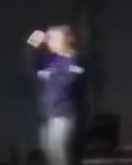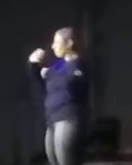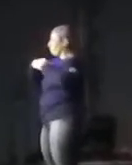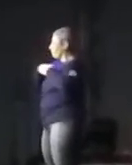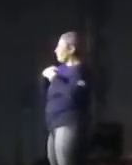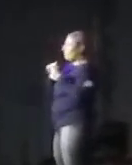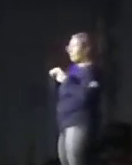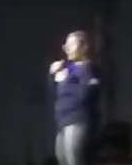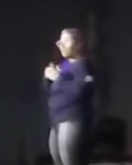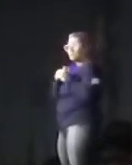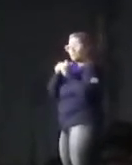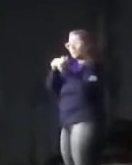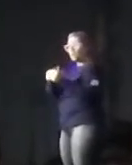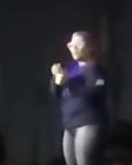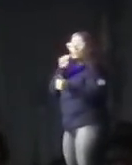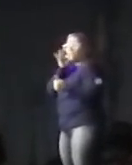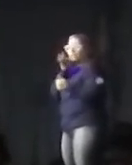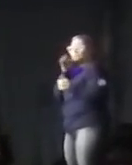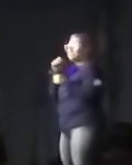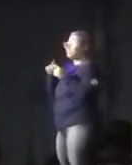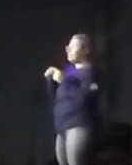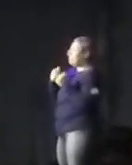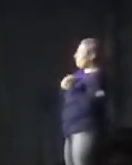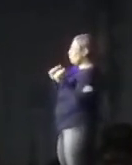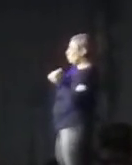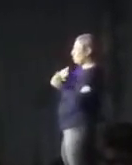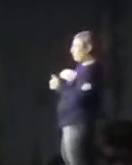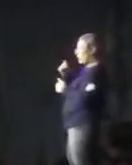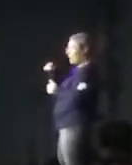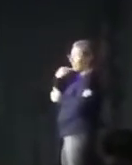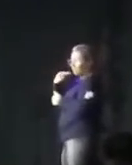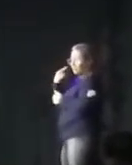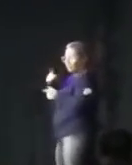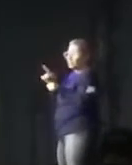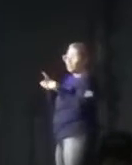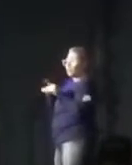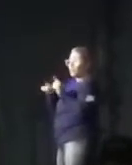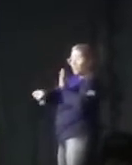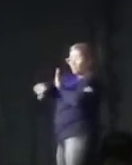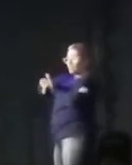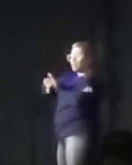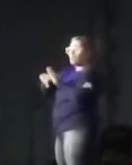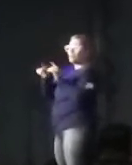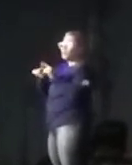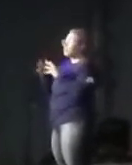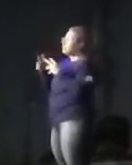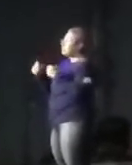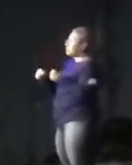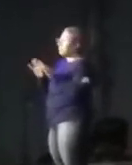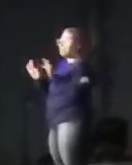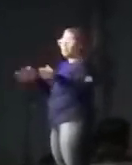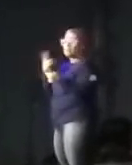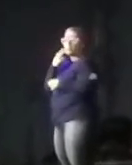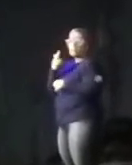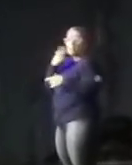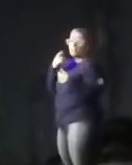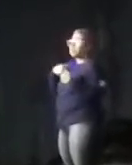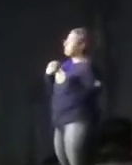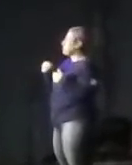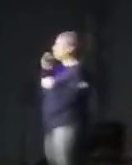levar a gente pra tomar um café depois, tava eu e meu filho, que é advogado criminal. Todo mundo super bem com isso,